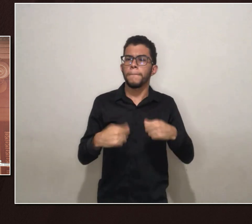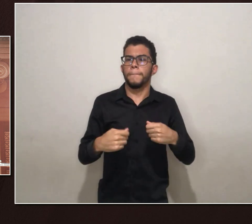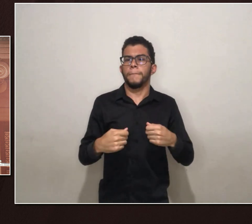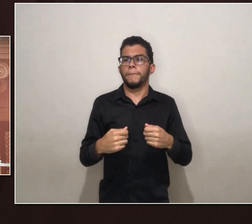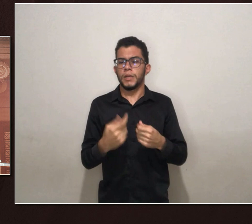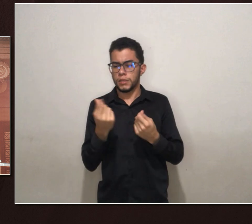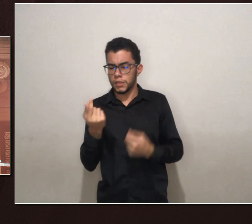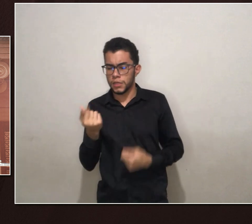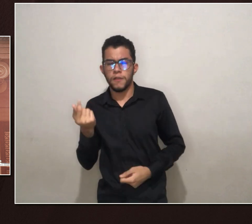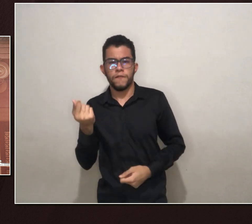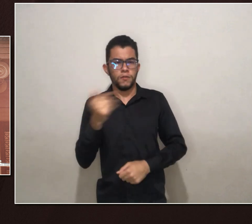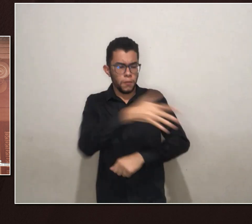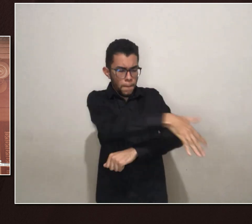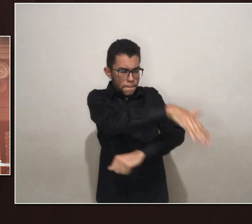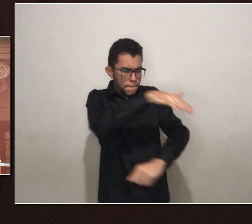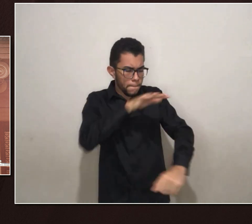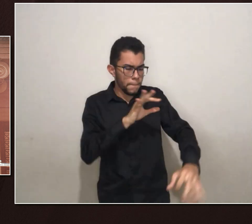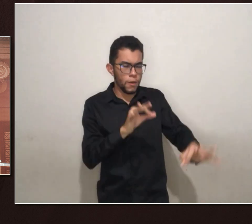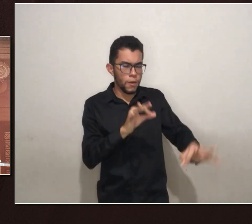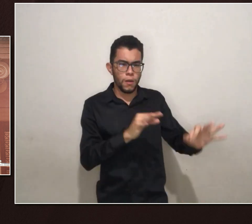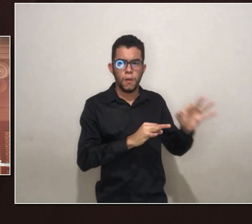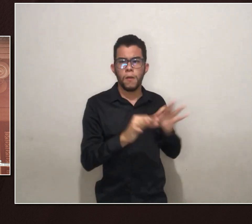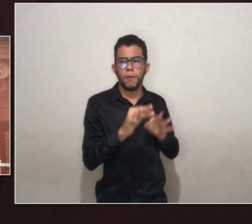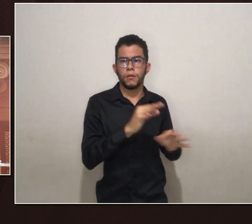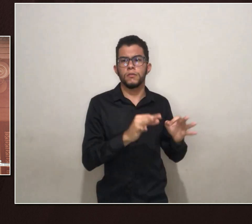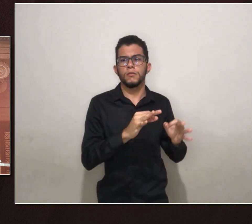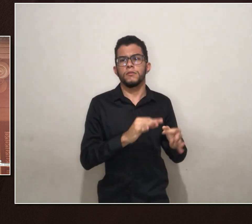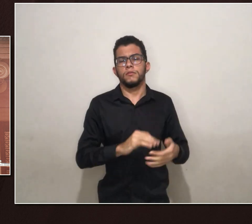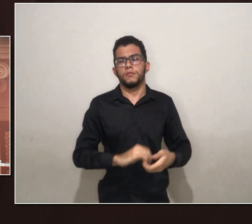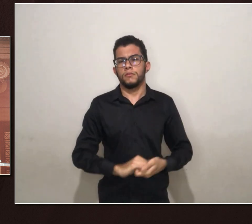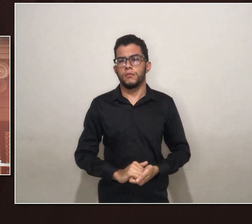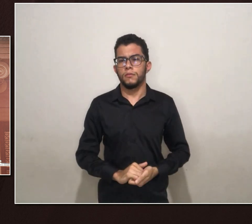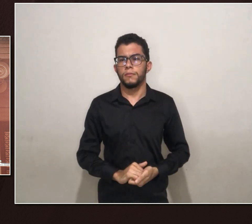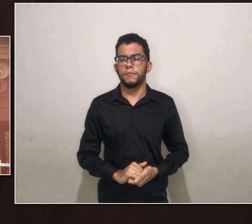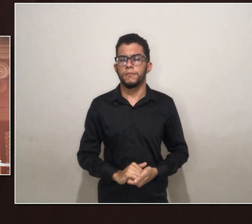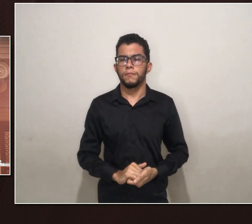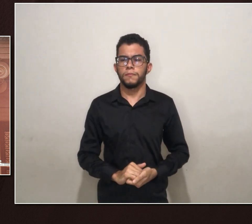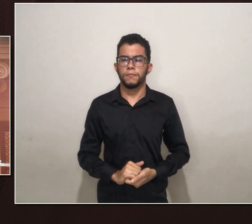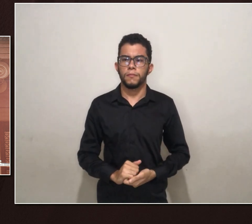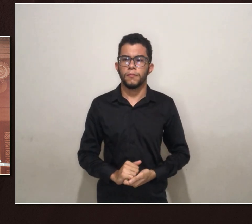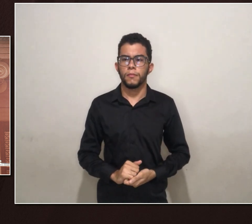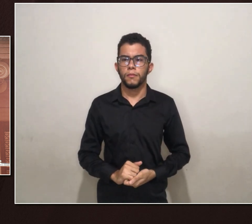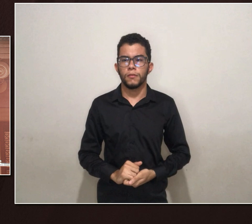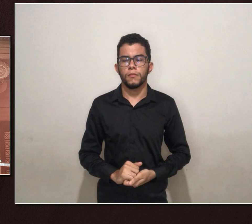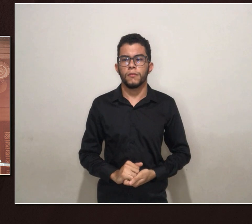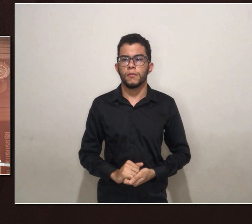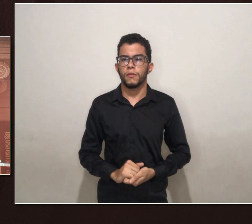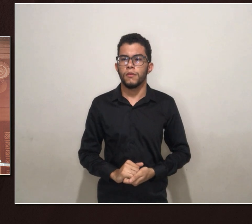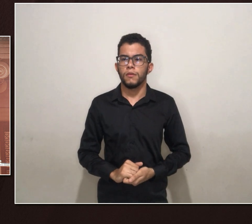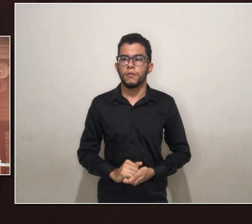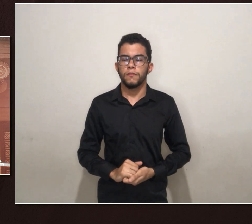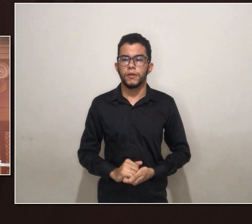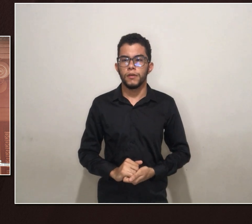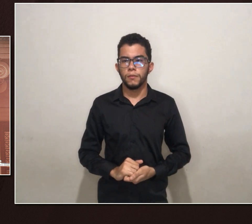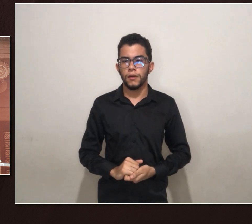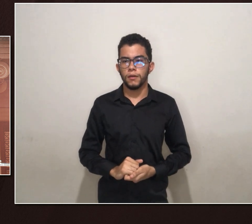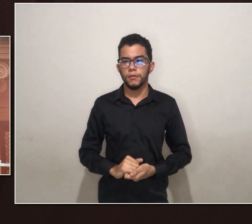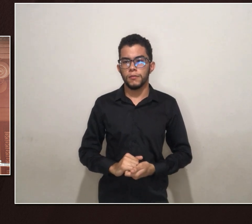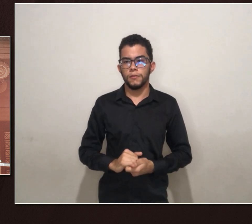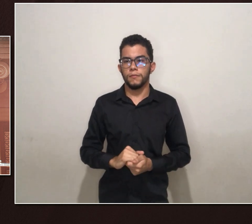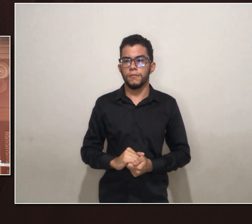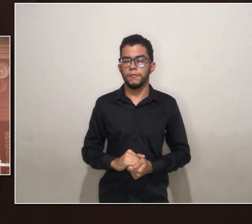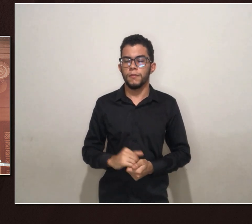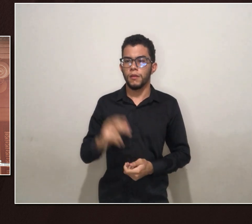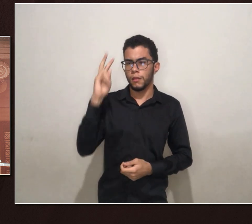sobreviver. Então, vamos fazer nossas ofertas. Também não se esqueça, lembre-se também do Instituto Vida para